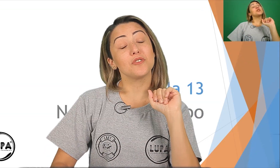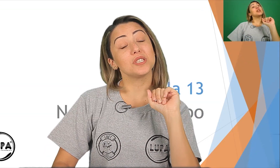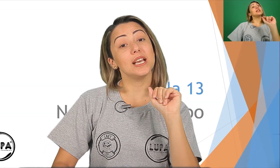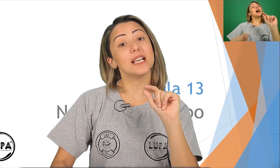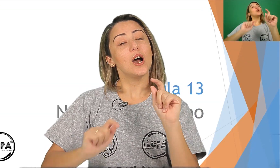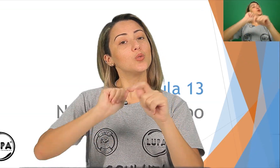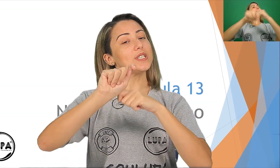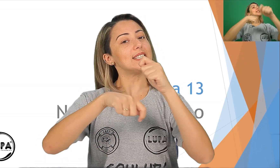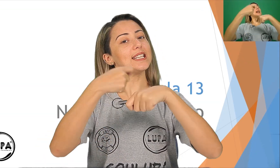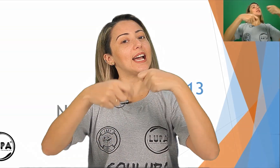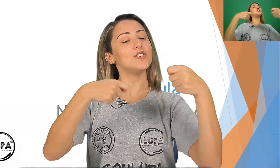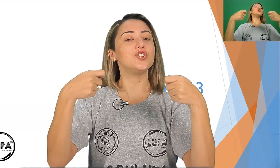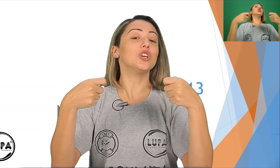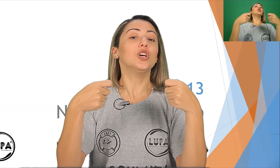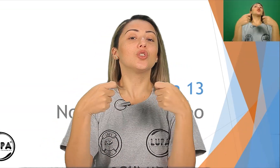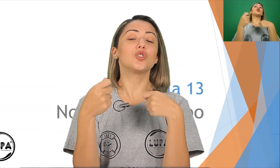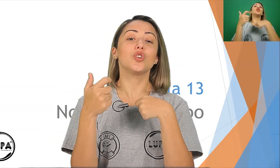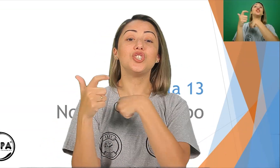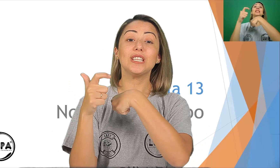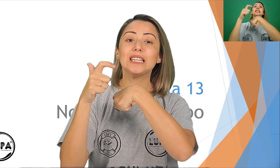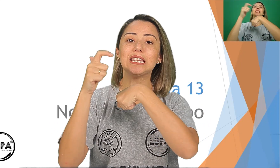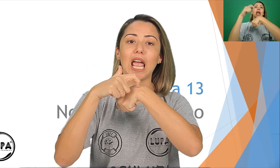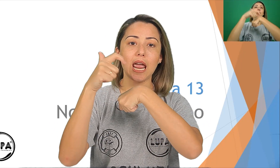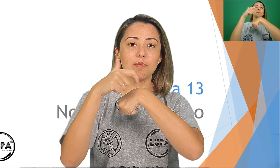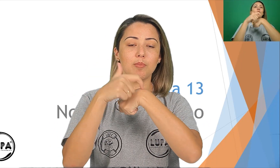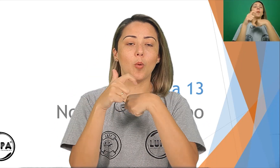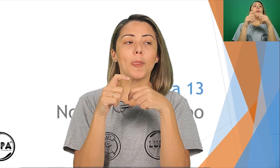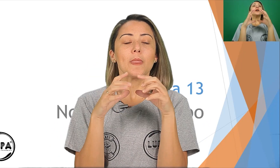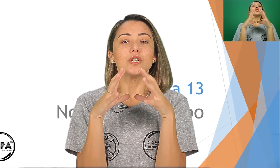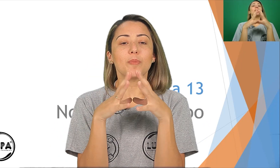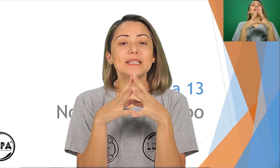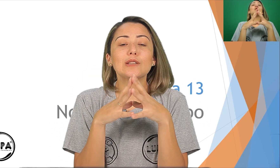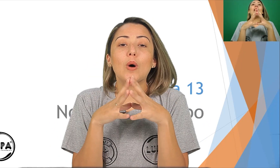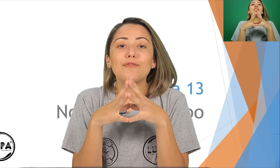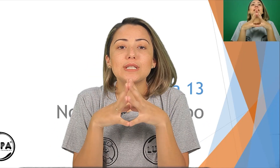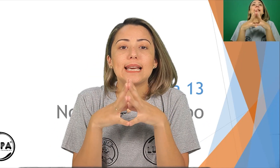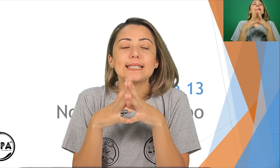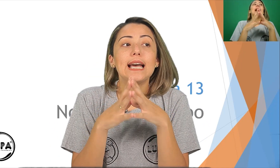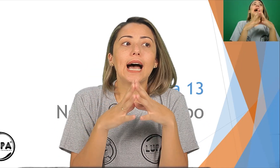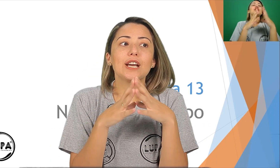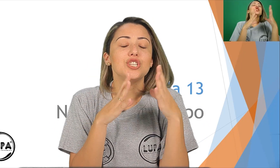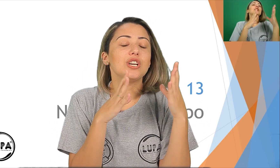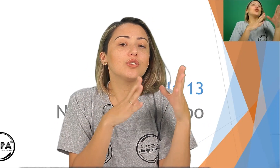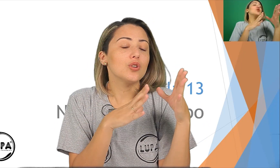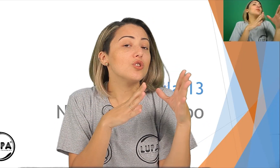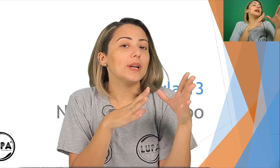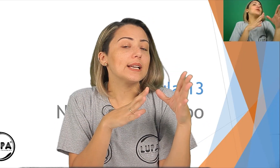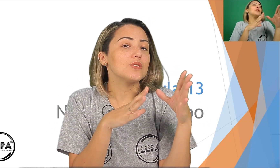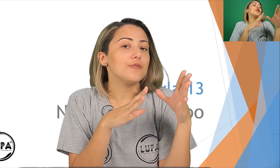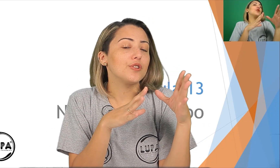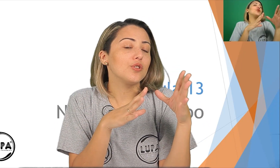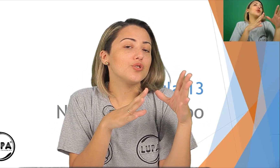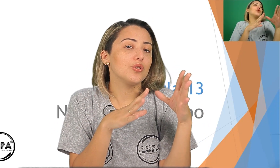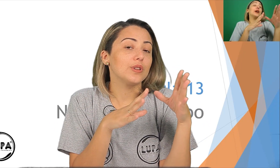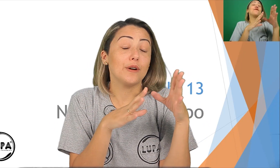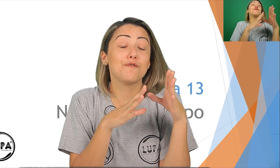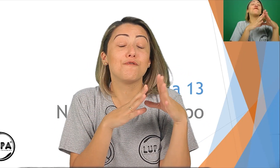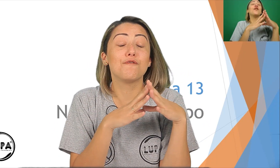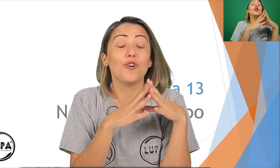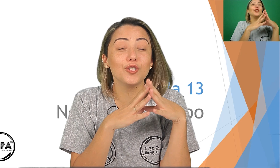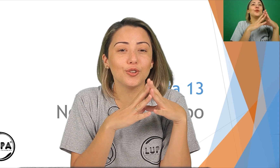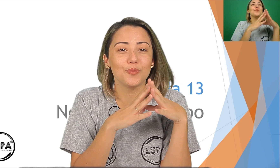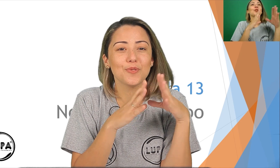passar para vocês os sinais de noções de tempo. Só para situar vocês, a gente entrou sobre a questão da